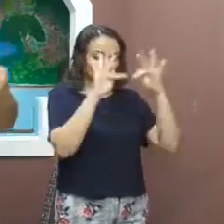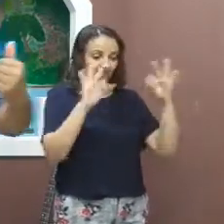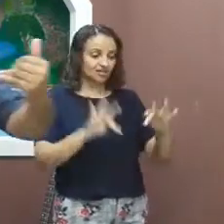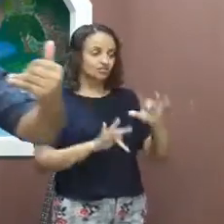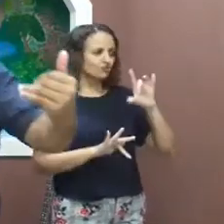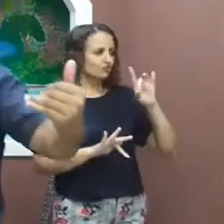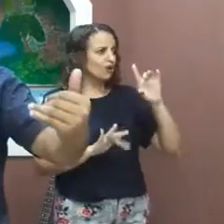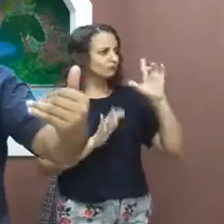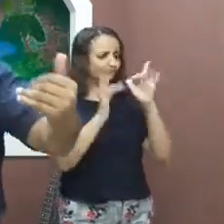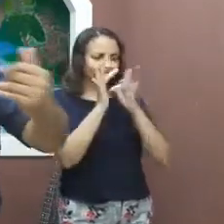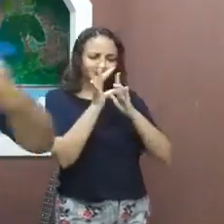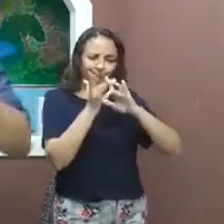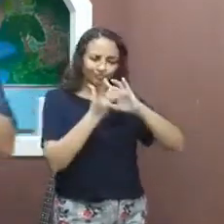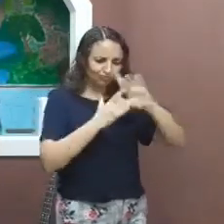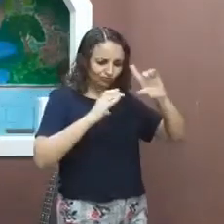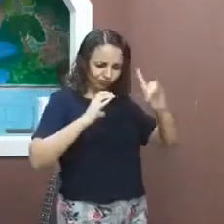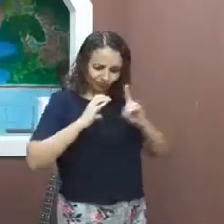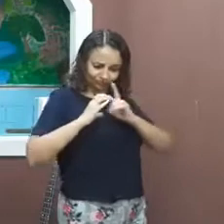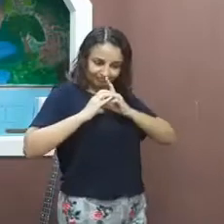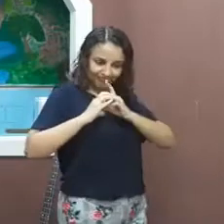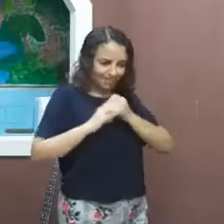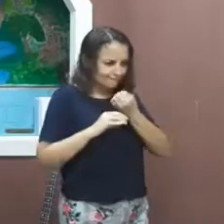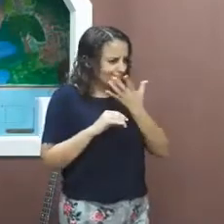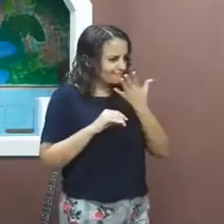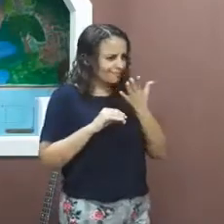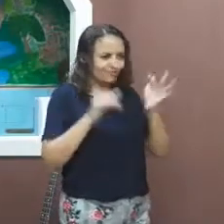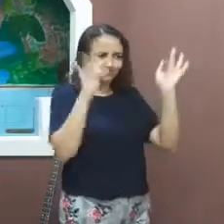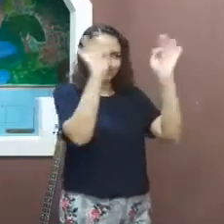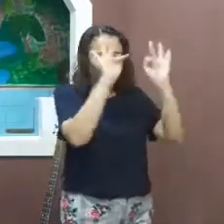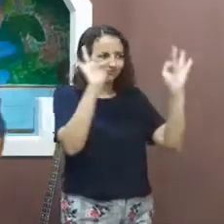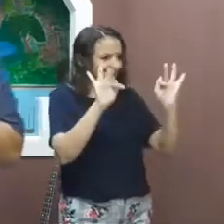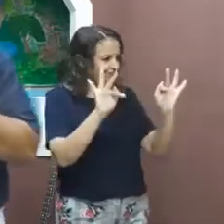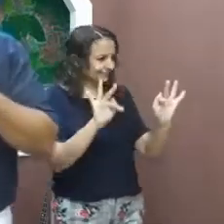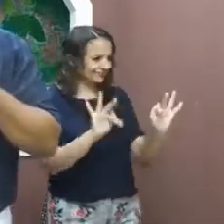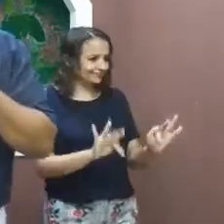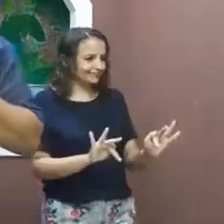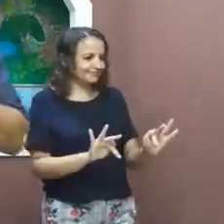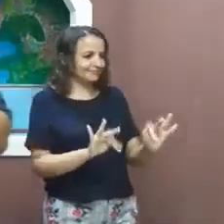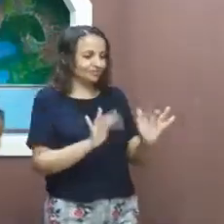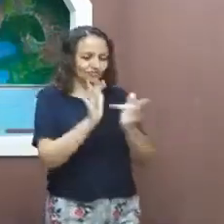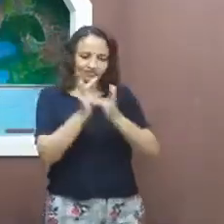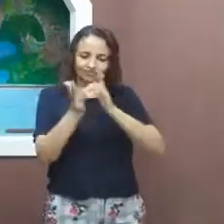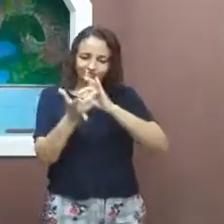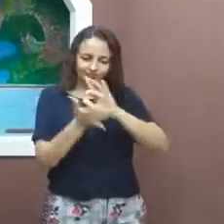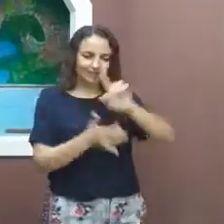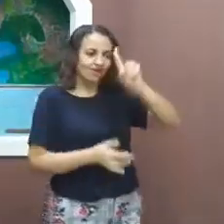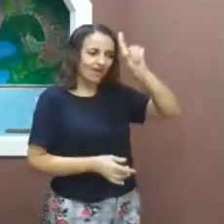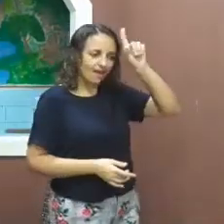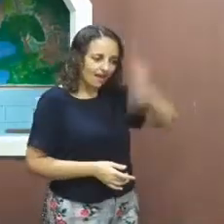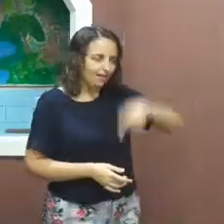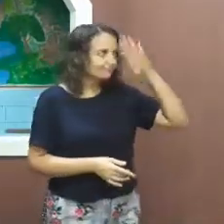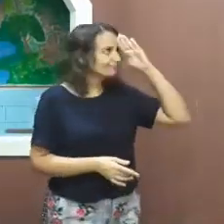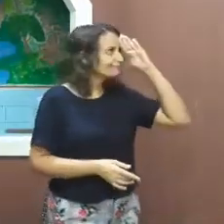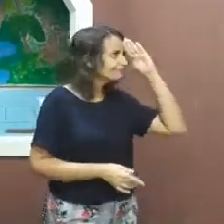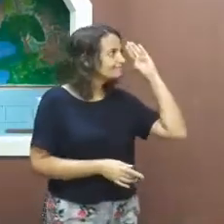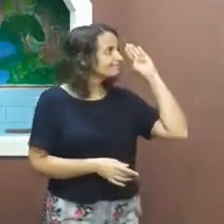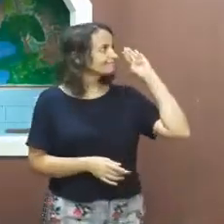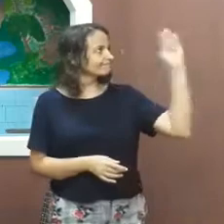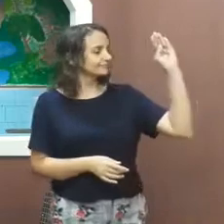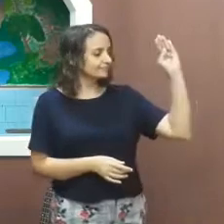basta, Jesus me basta, Jesus é suficiente, Deus é